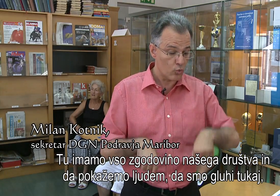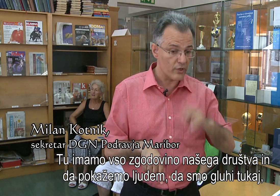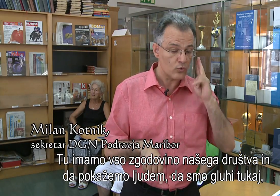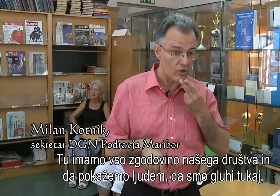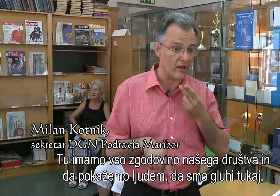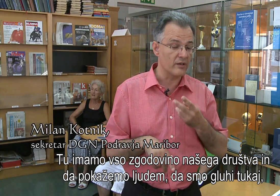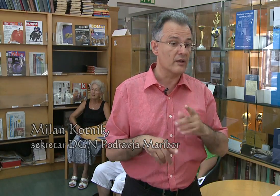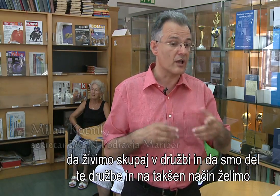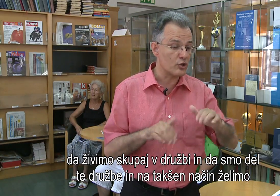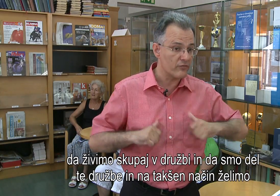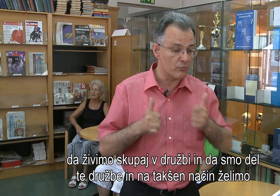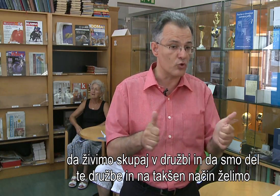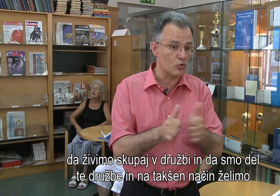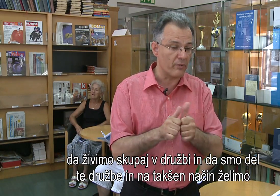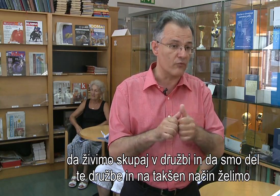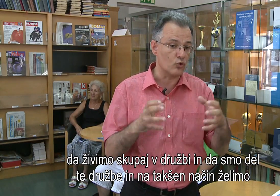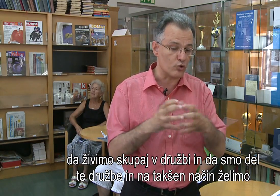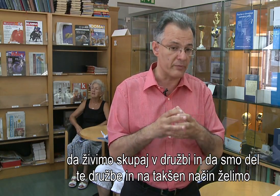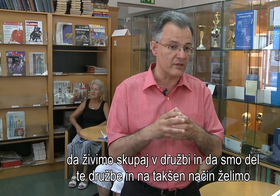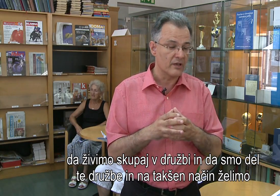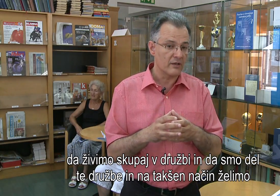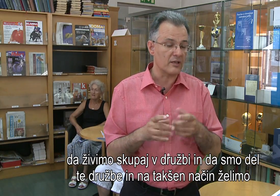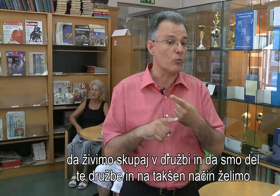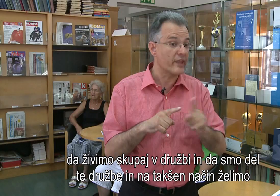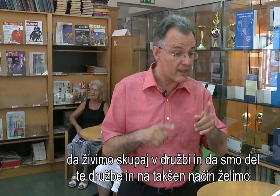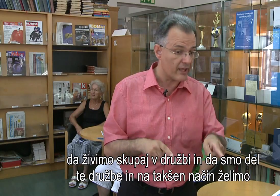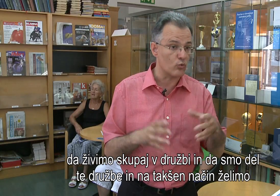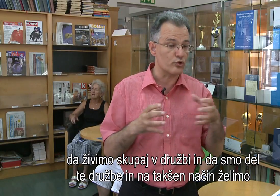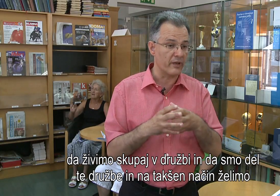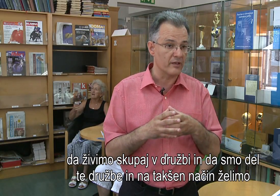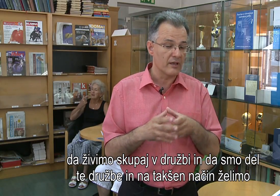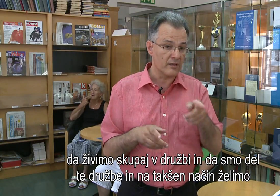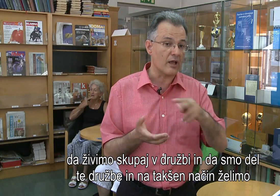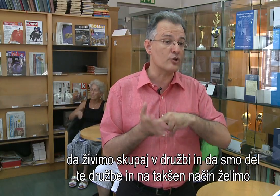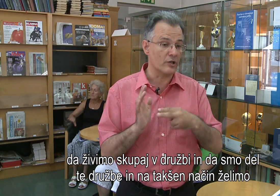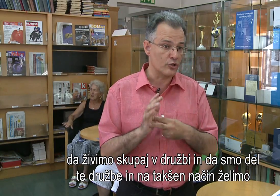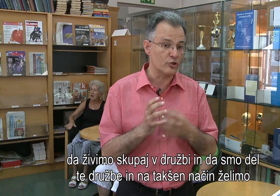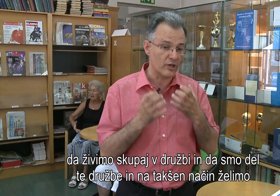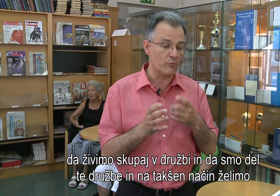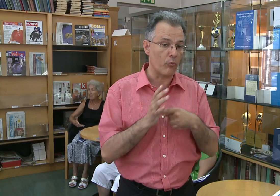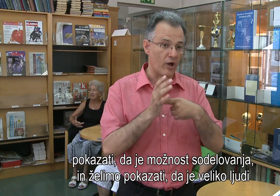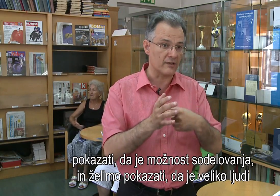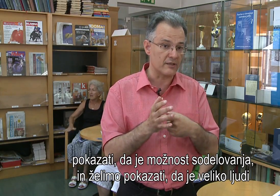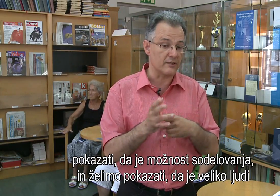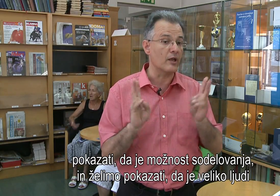gluhi tukaj, da živimo skupaj v družbi, da smo del te družbe in na takšen način želimo pokazati, da je